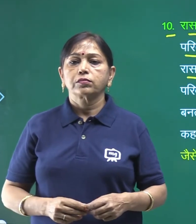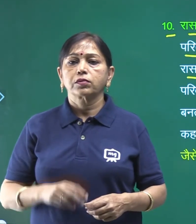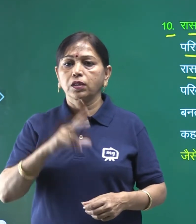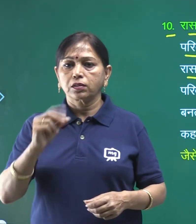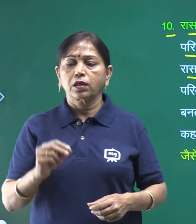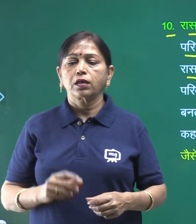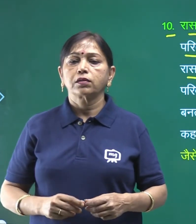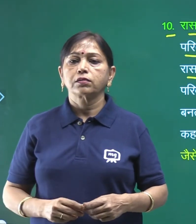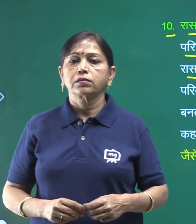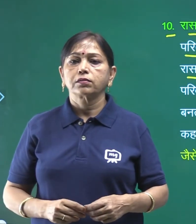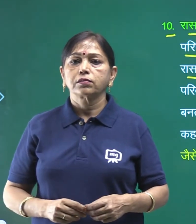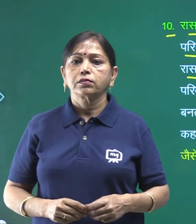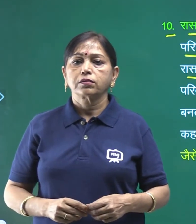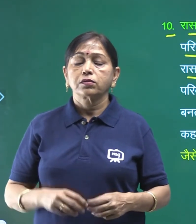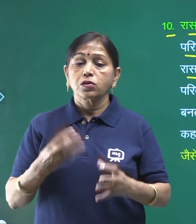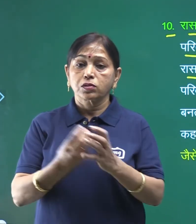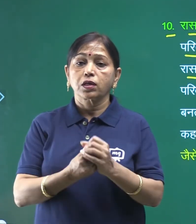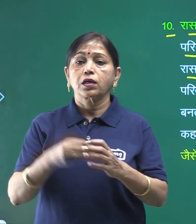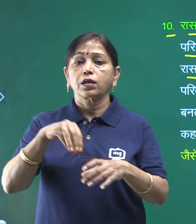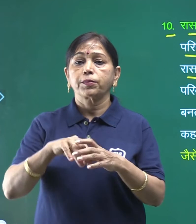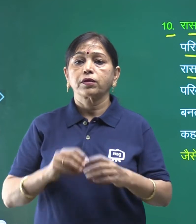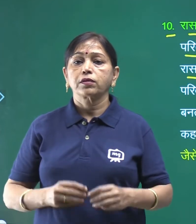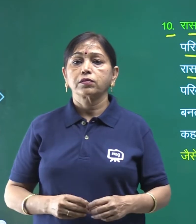तथा संगठन में